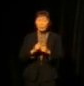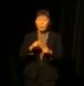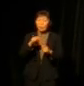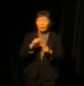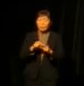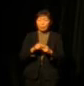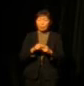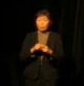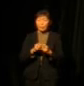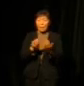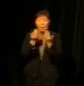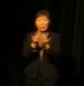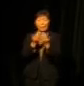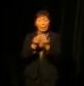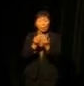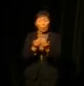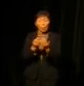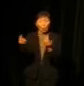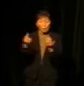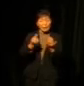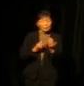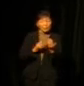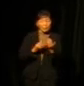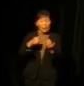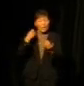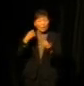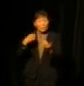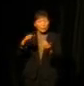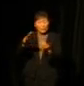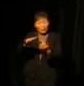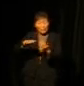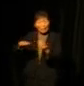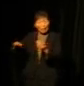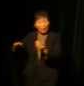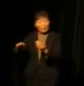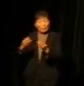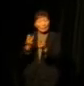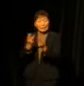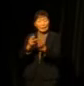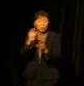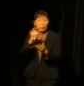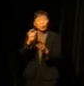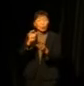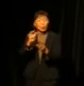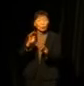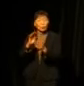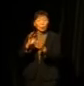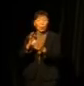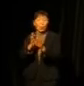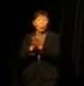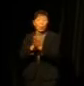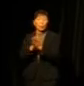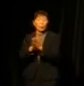は学校のすぐ南の校庭に40の仮設トイレを設けてね、教職員も一緒に